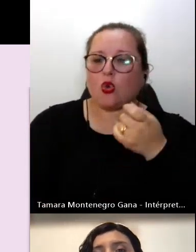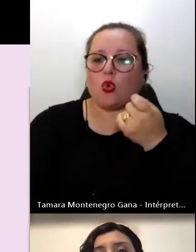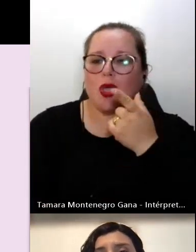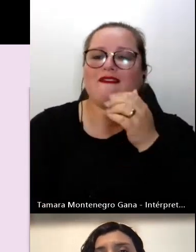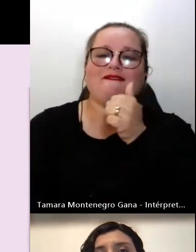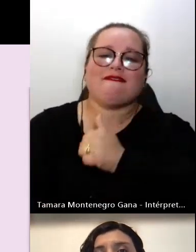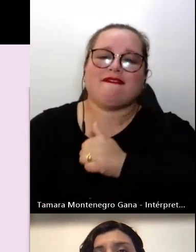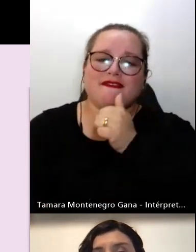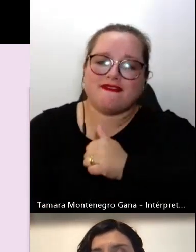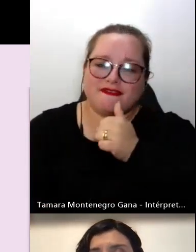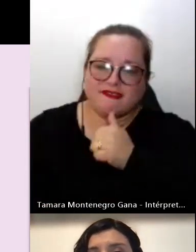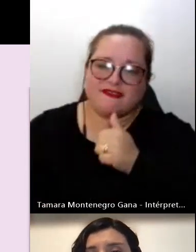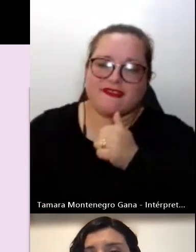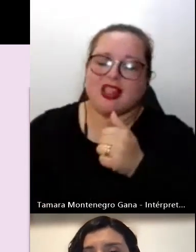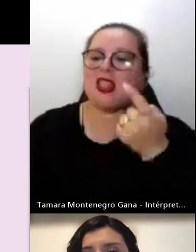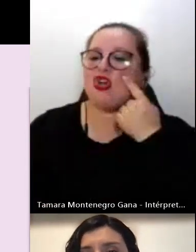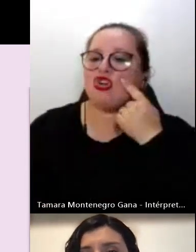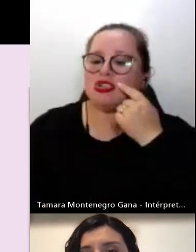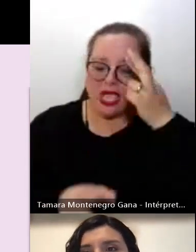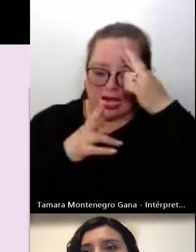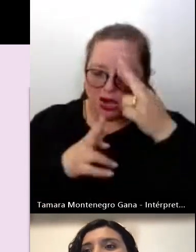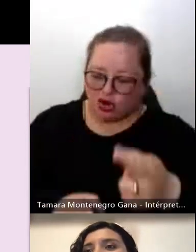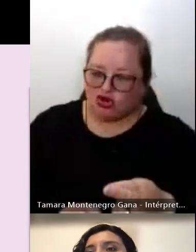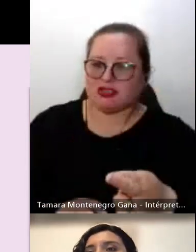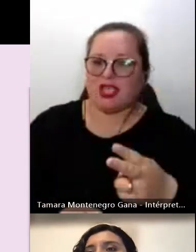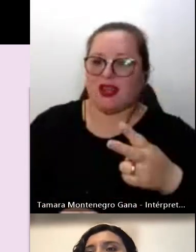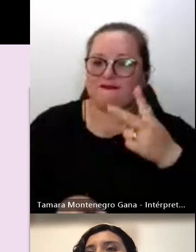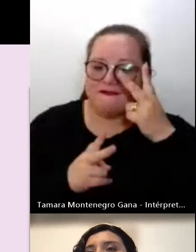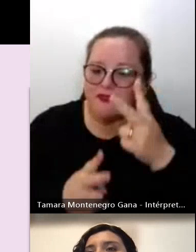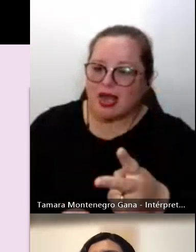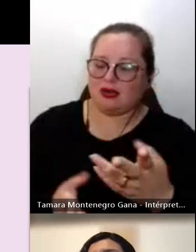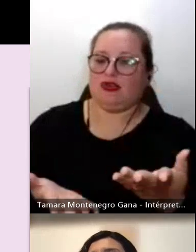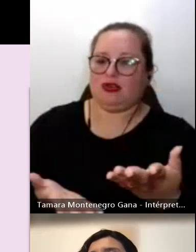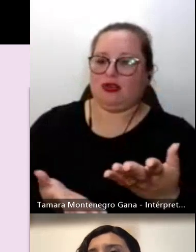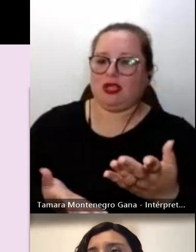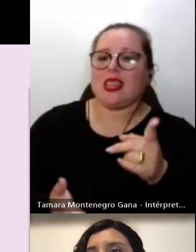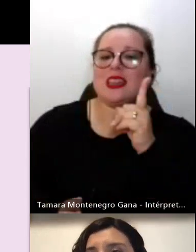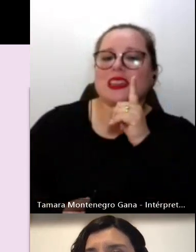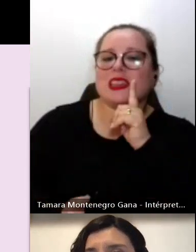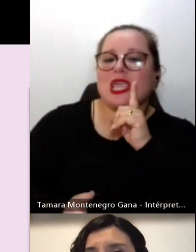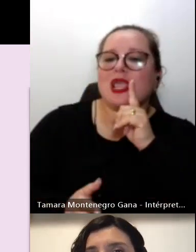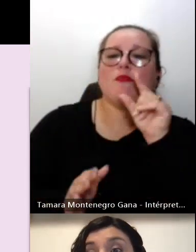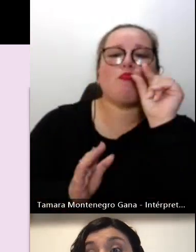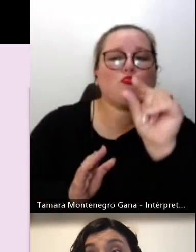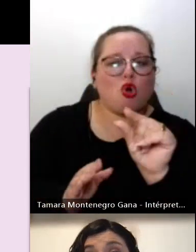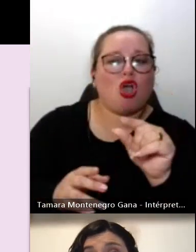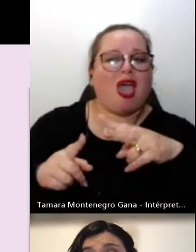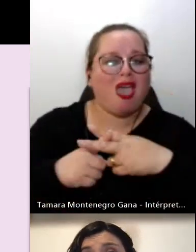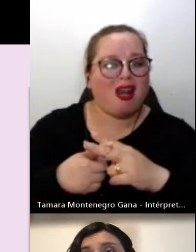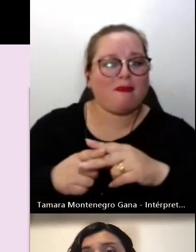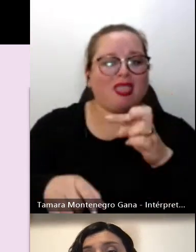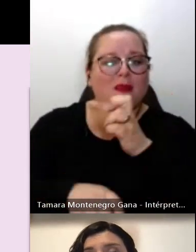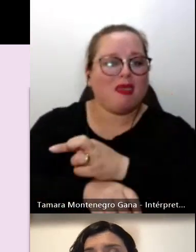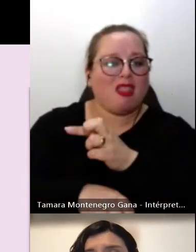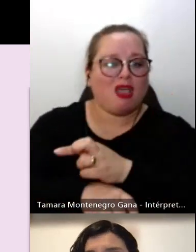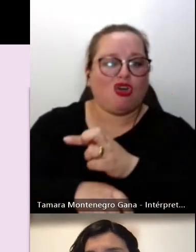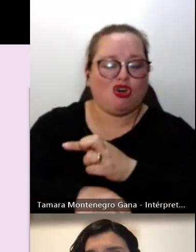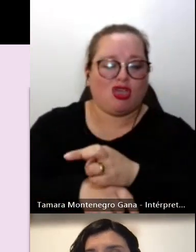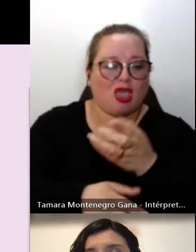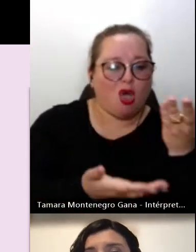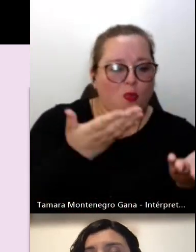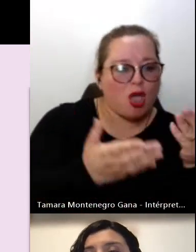falta de reconocimiento y valoración, que tienen menos herramientas pedagógicas en comparación a